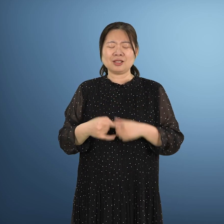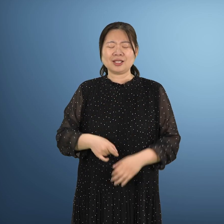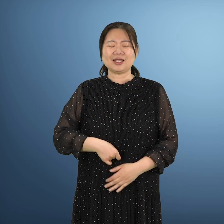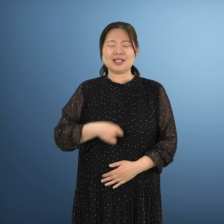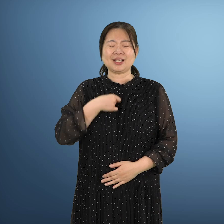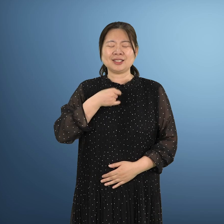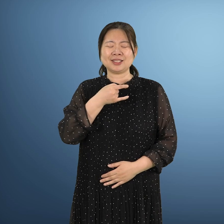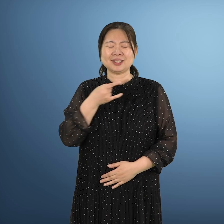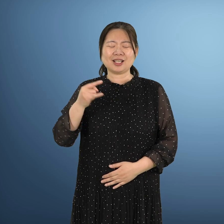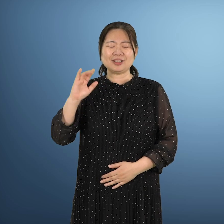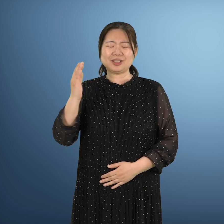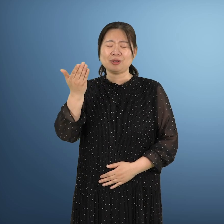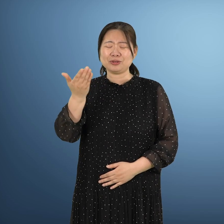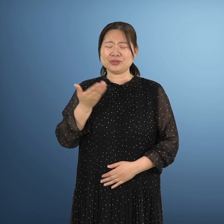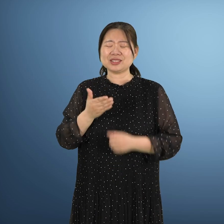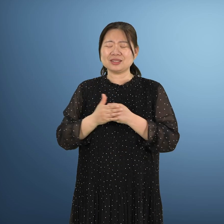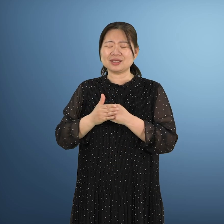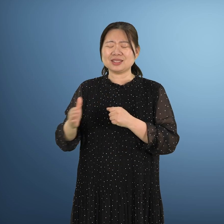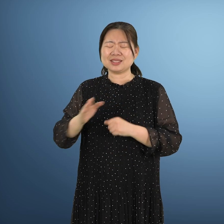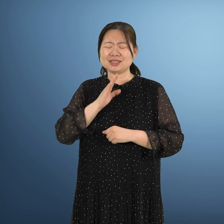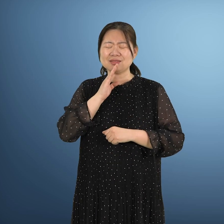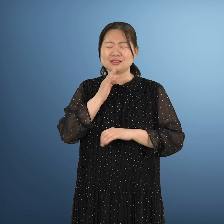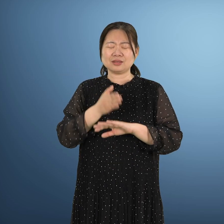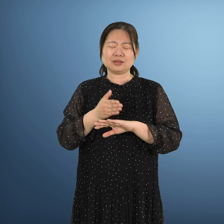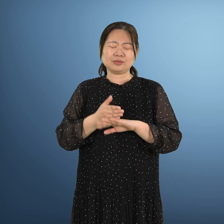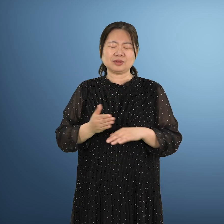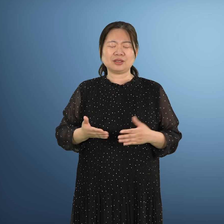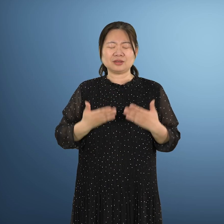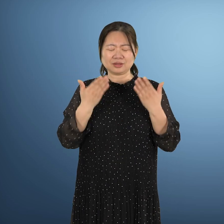의가 되어주심을 진심으로 감사를 드립니다.